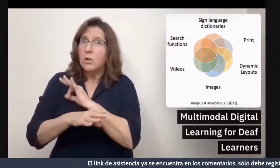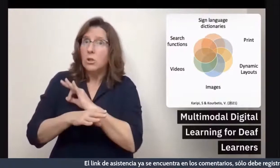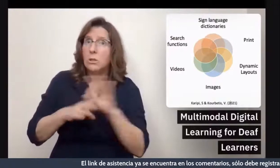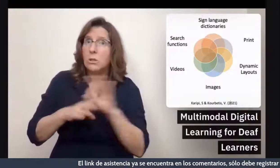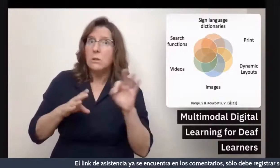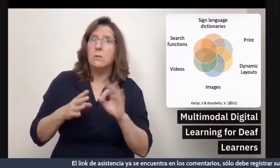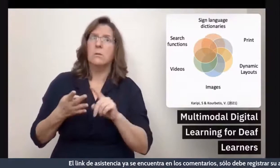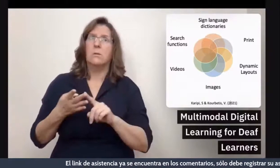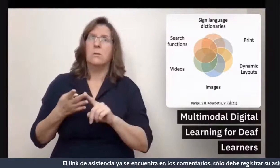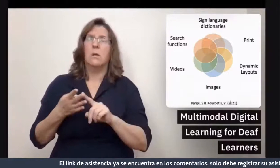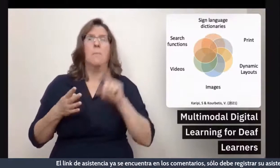buena calidad